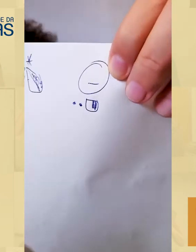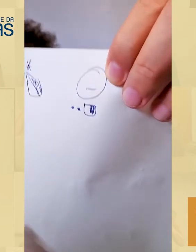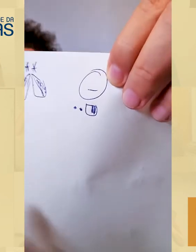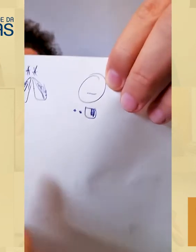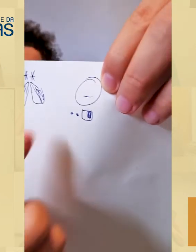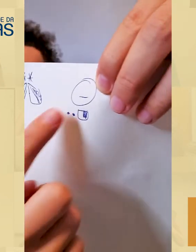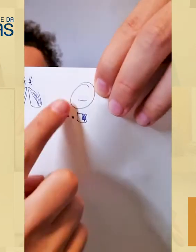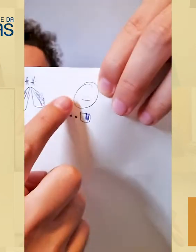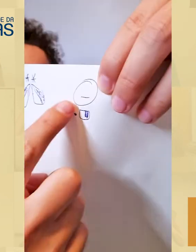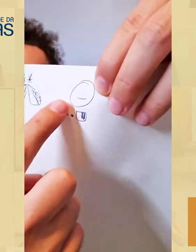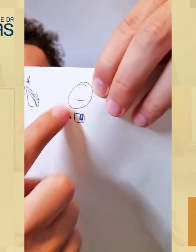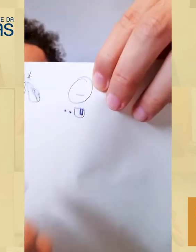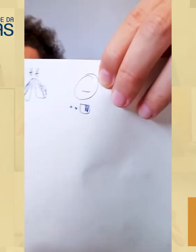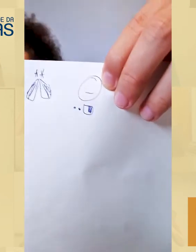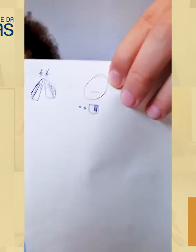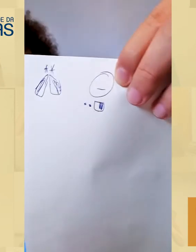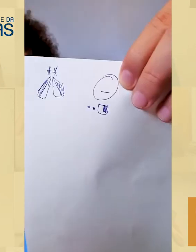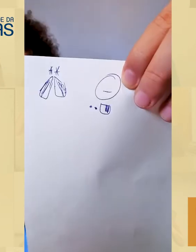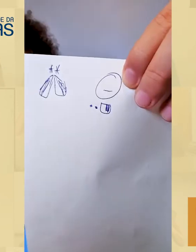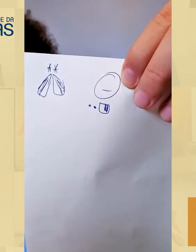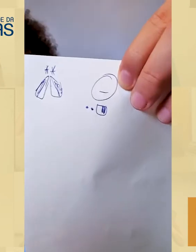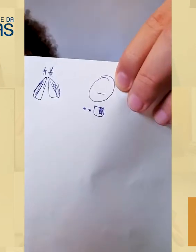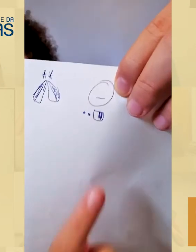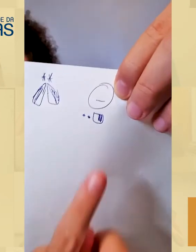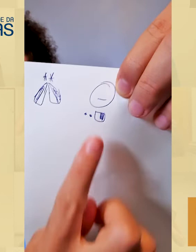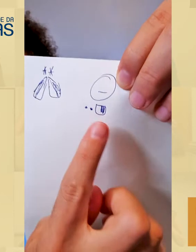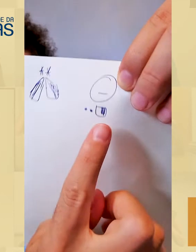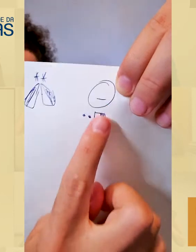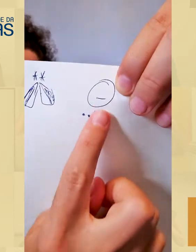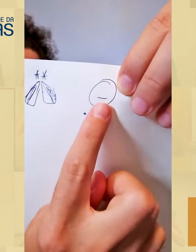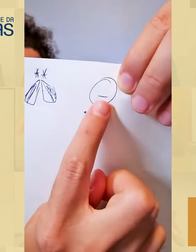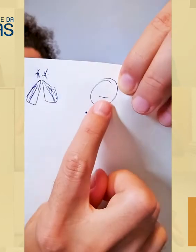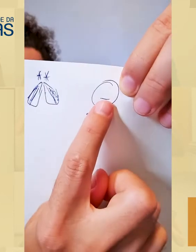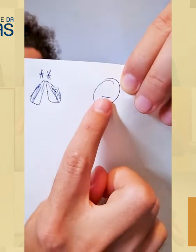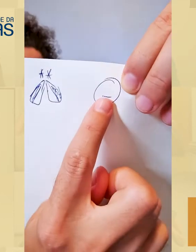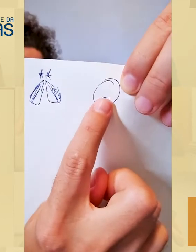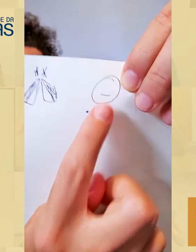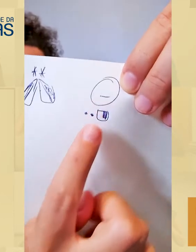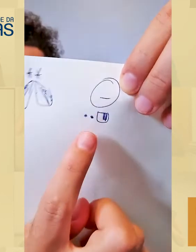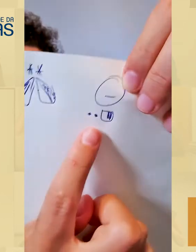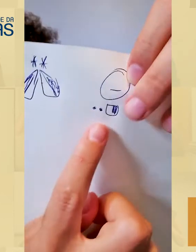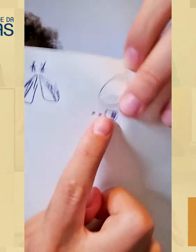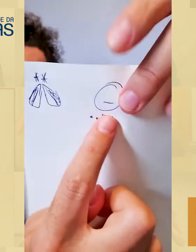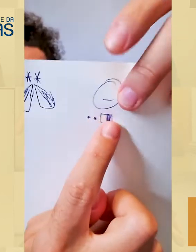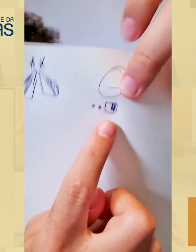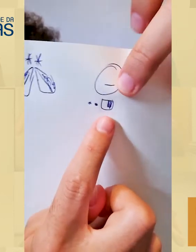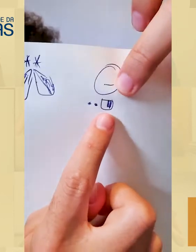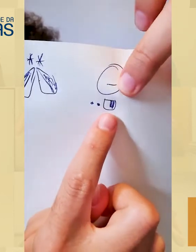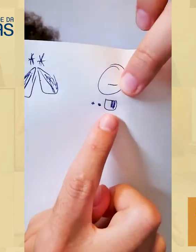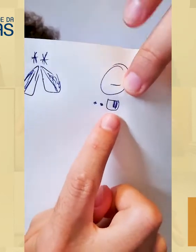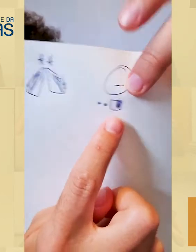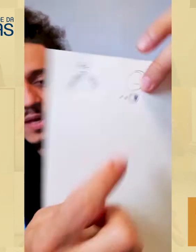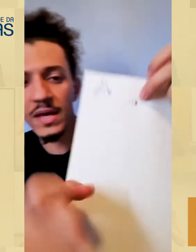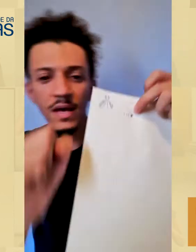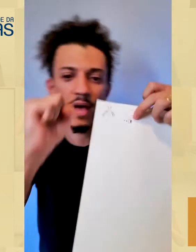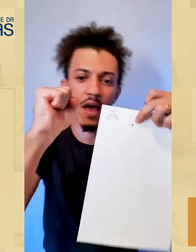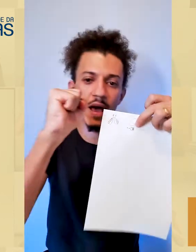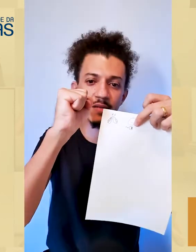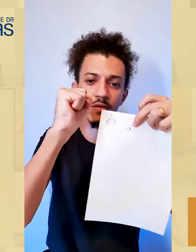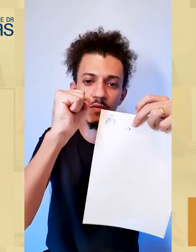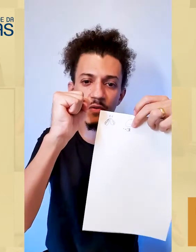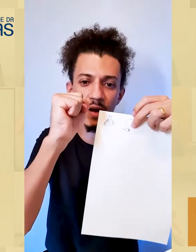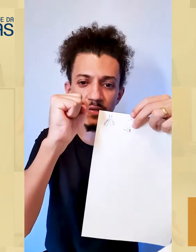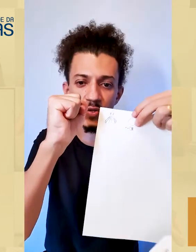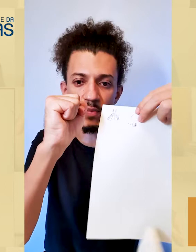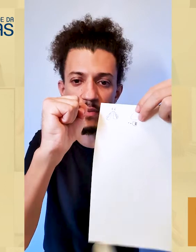está escrito aqui? Tem um círculo representando a cabeça, um tracinho representando a boca. Esta mão aqui é